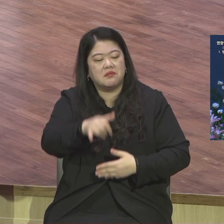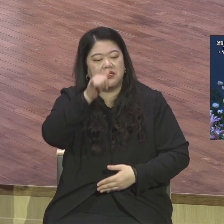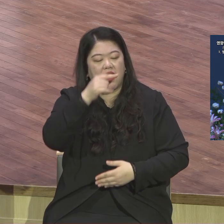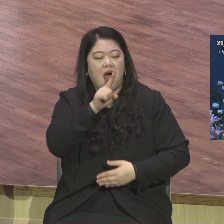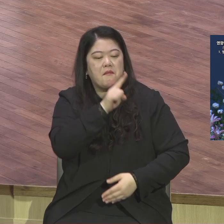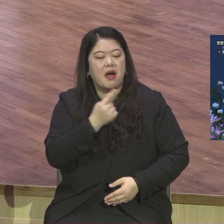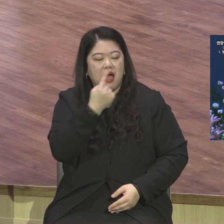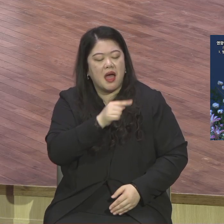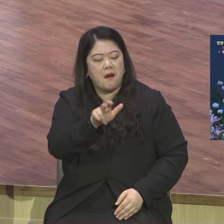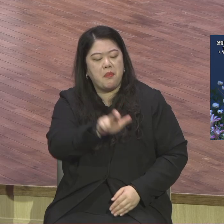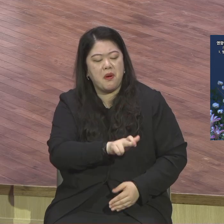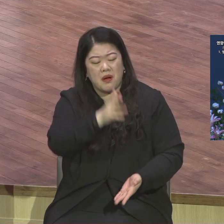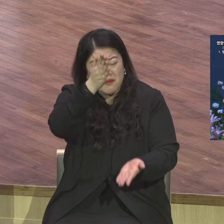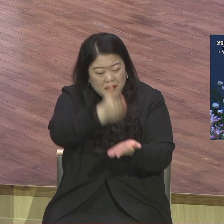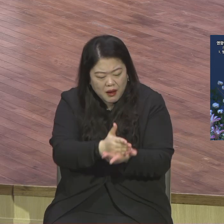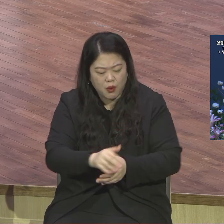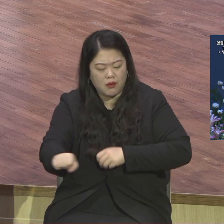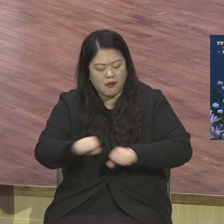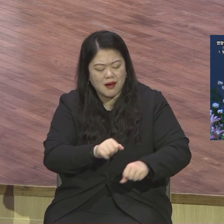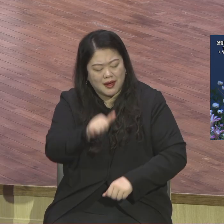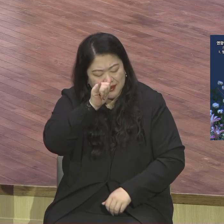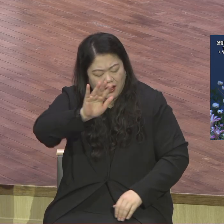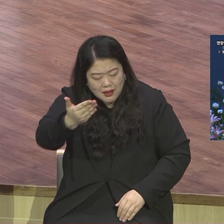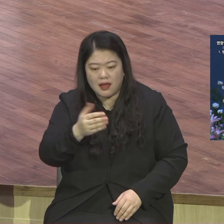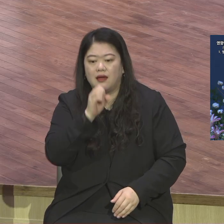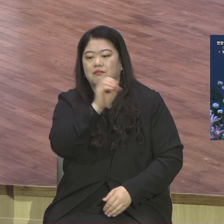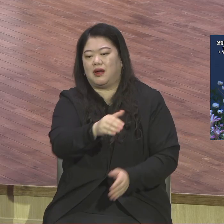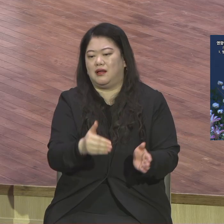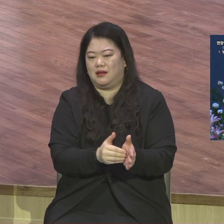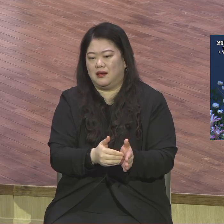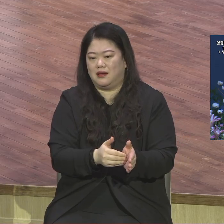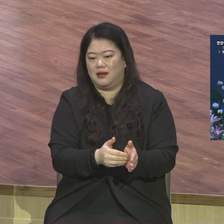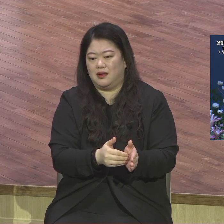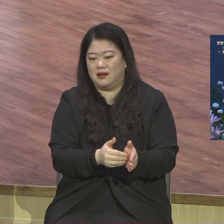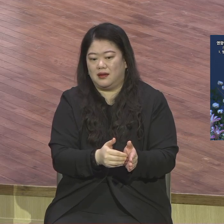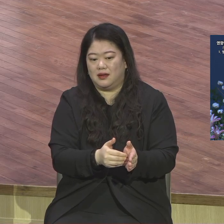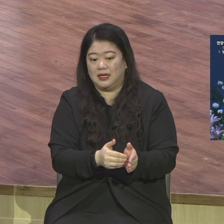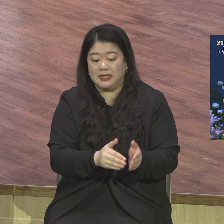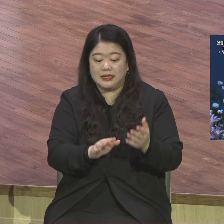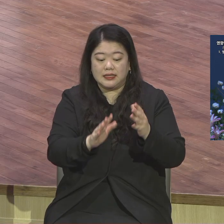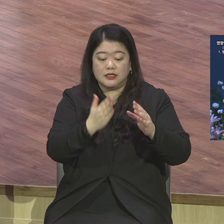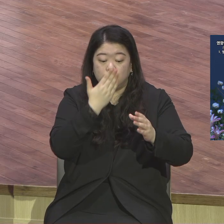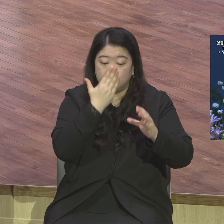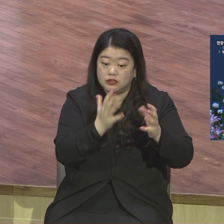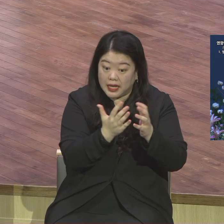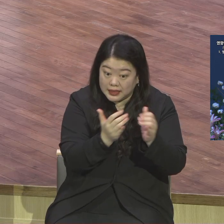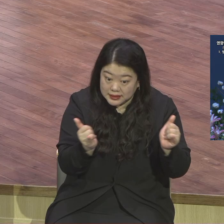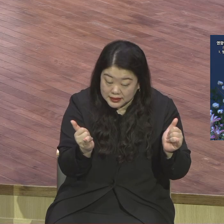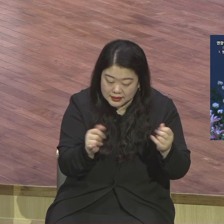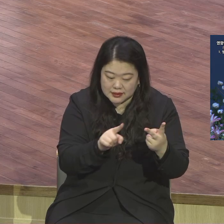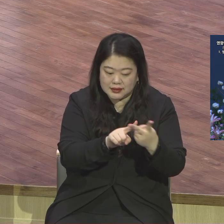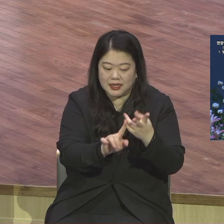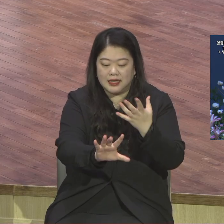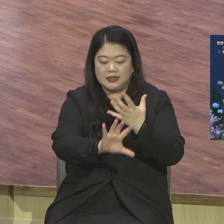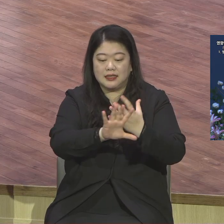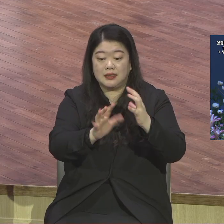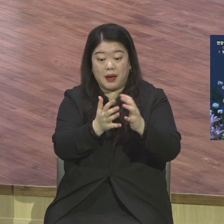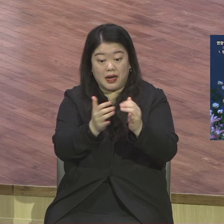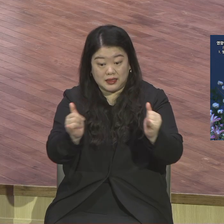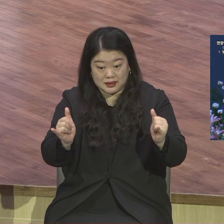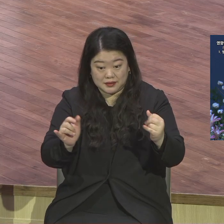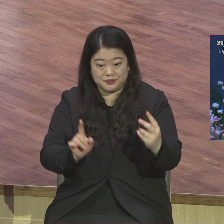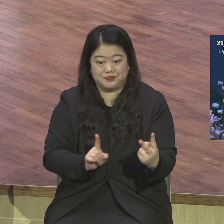믿으면 행해라. 바울은 믿지 않는 유대인과 이방인들을 대상으로 오직 믿음을 강조한 것과는